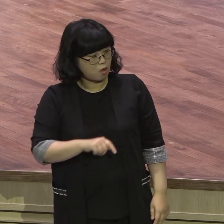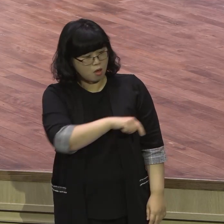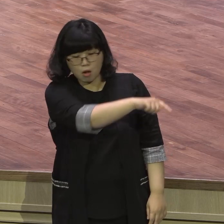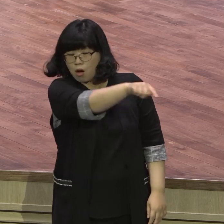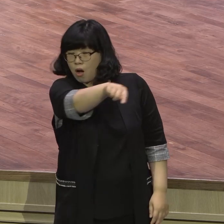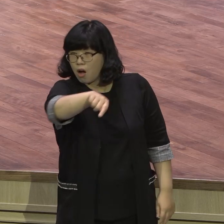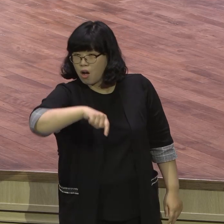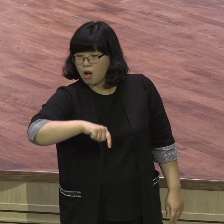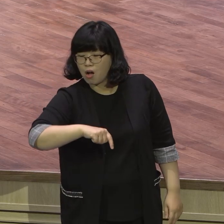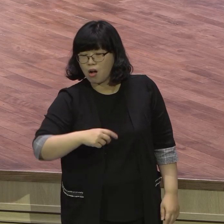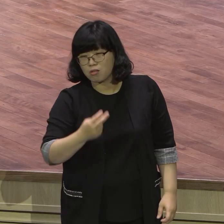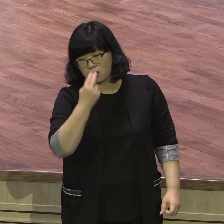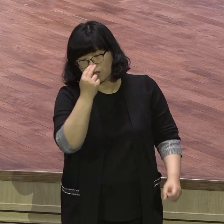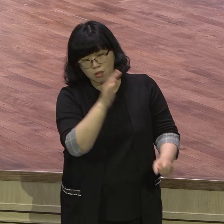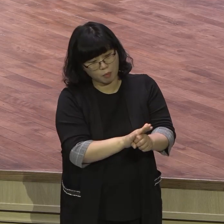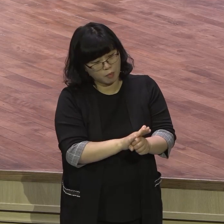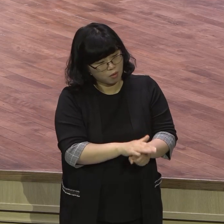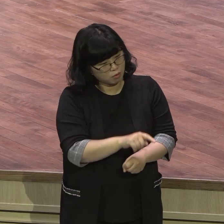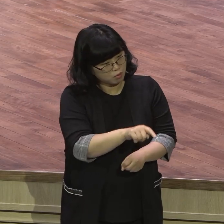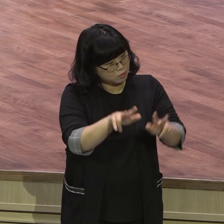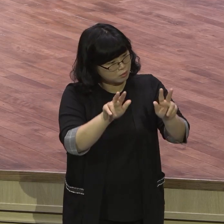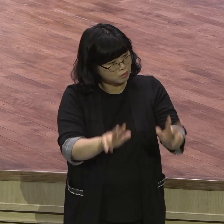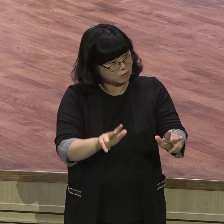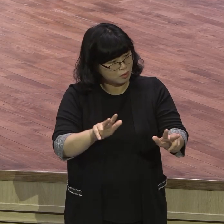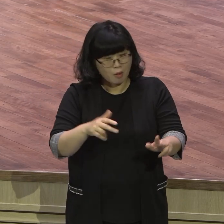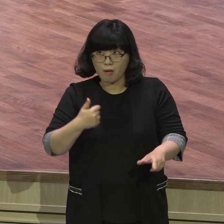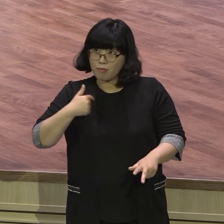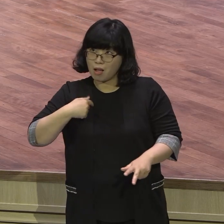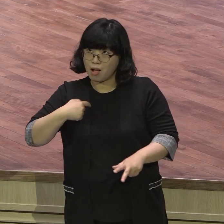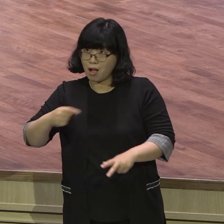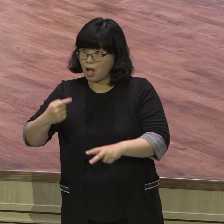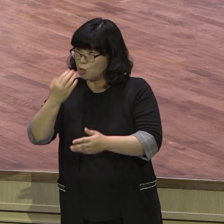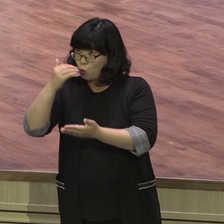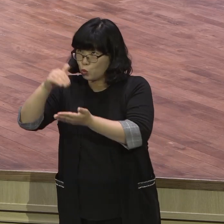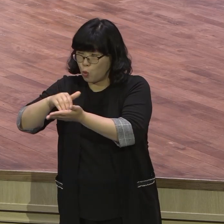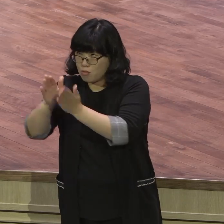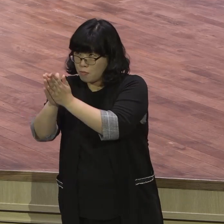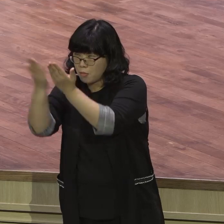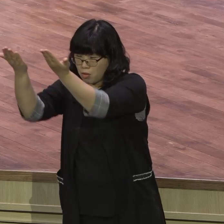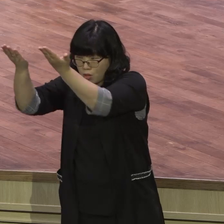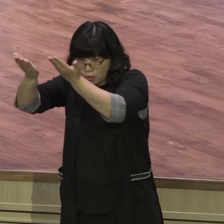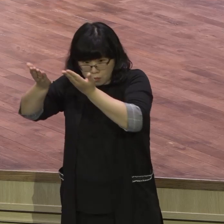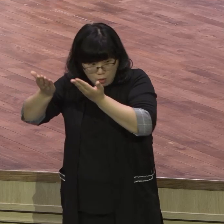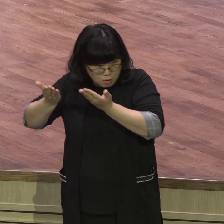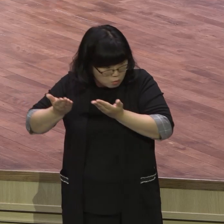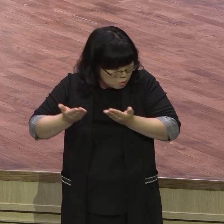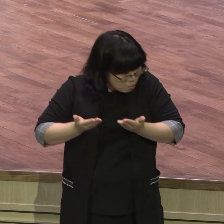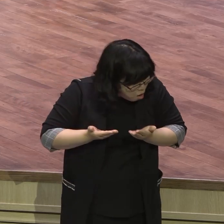전부 다 그 신을 찬양하고 있었어요. 금송아지를